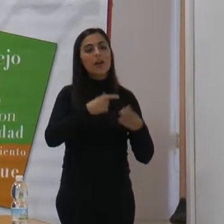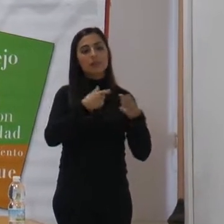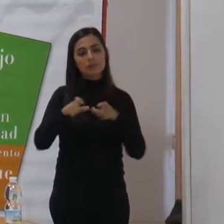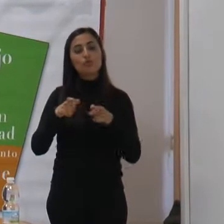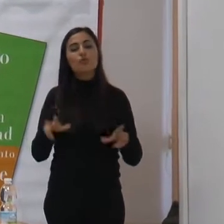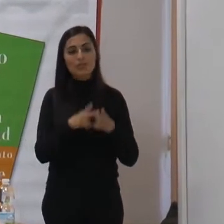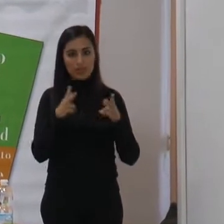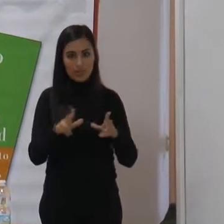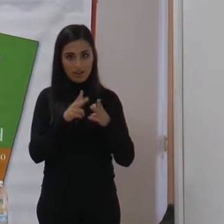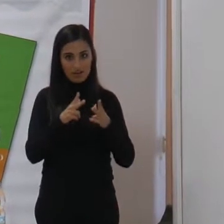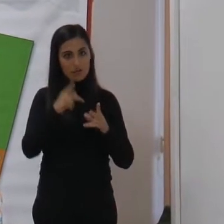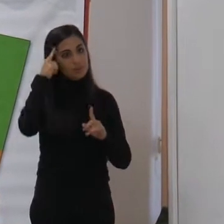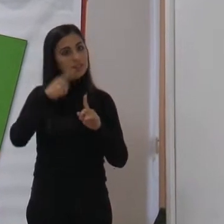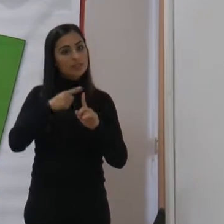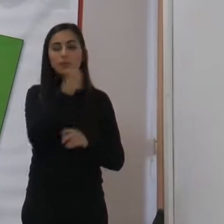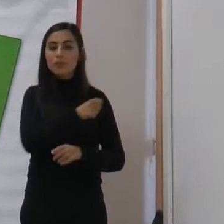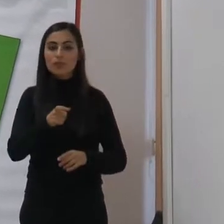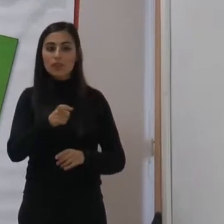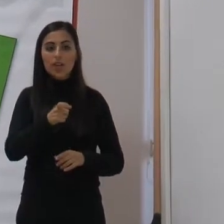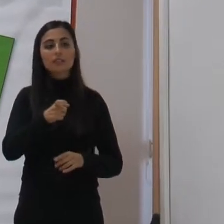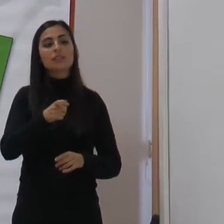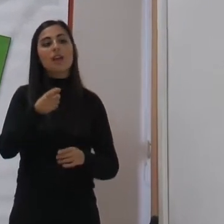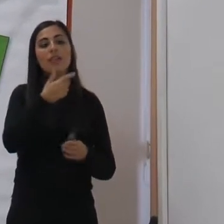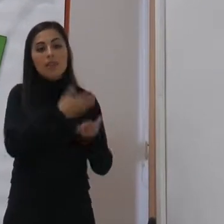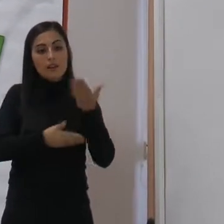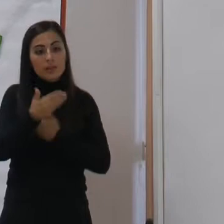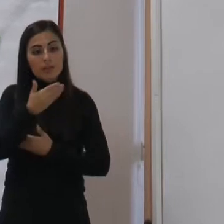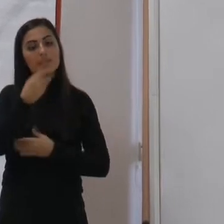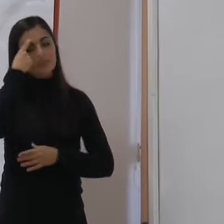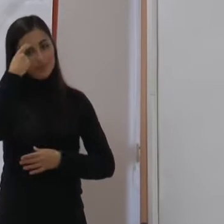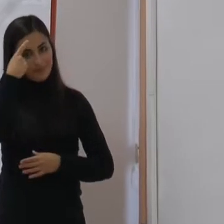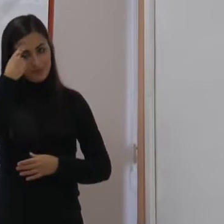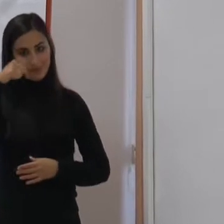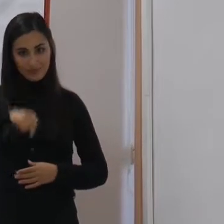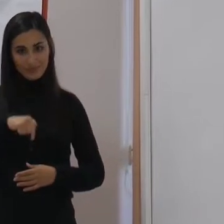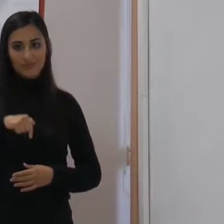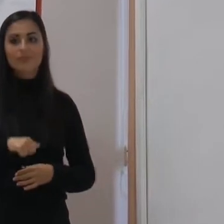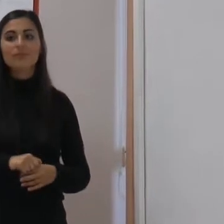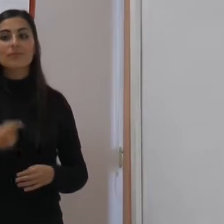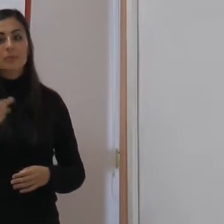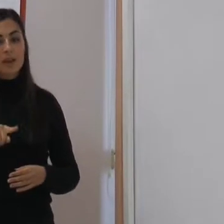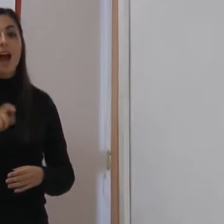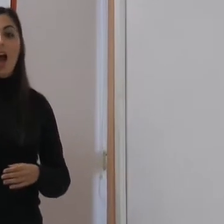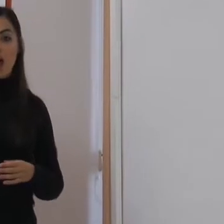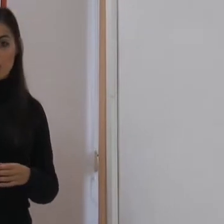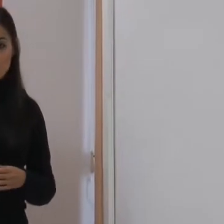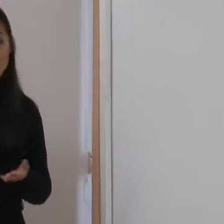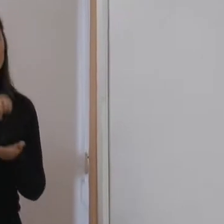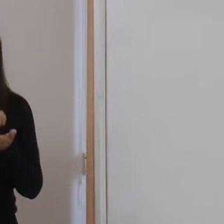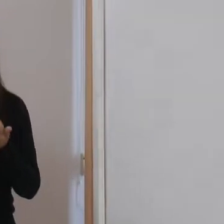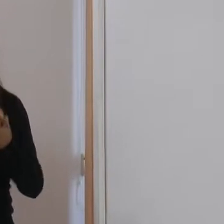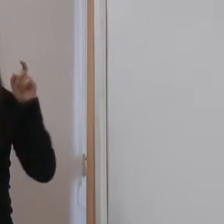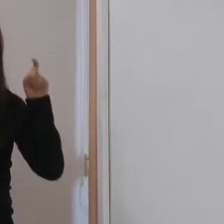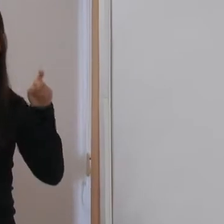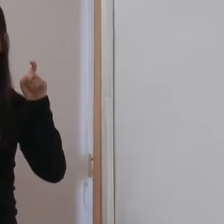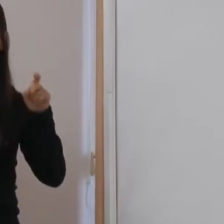con Discapacidad. Esta charla era el último de los actos programados desde el Ayuntamiento con motivo de la celebración, el pasado